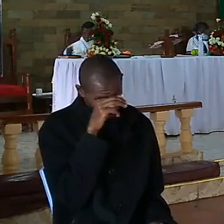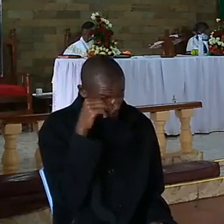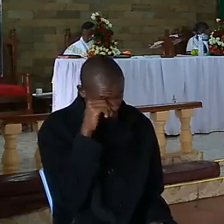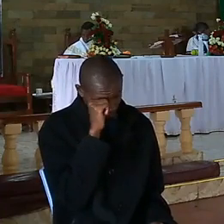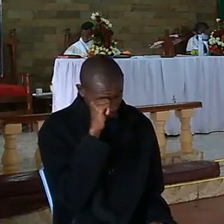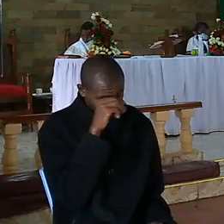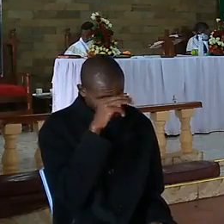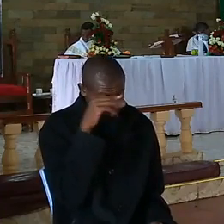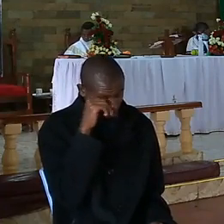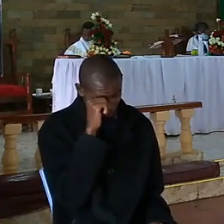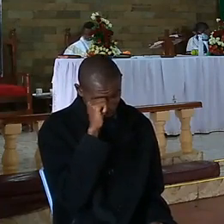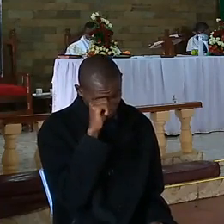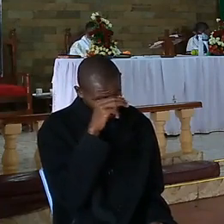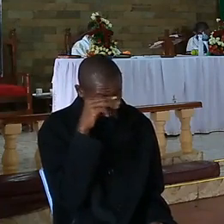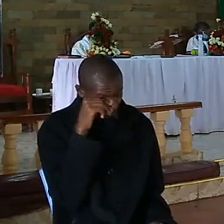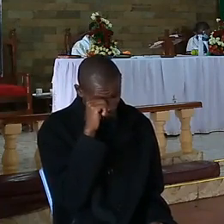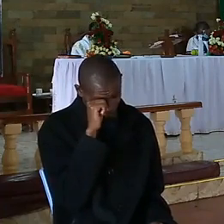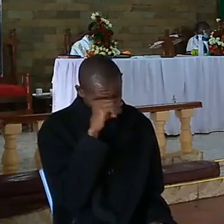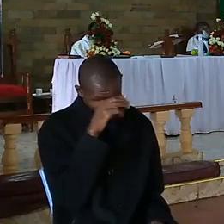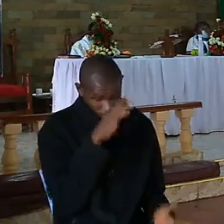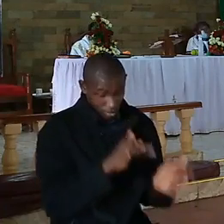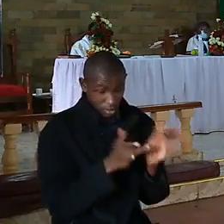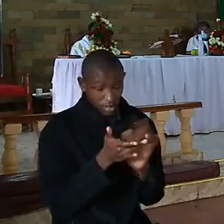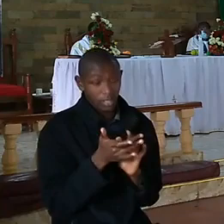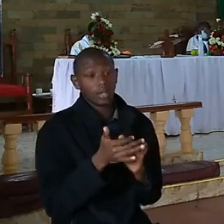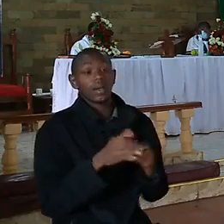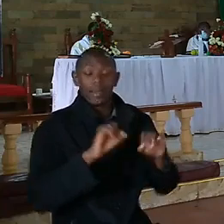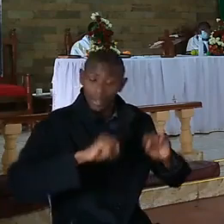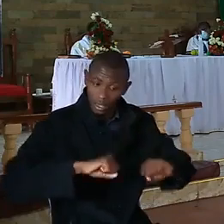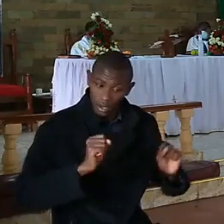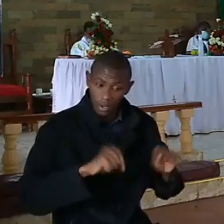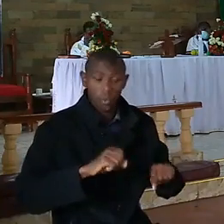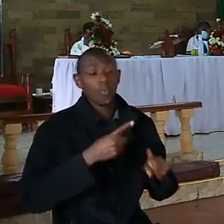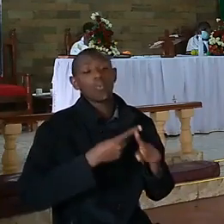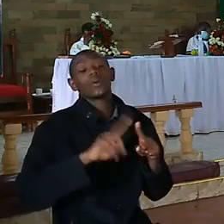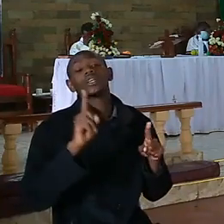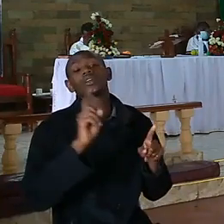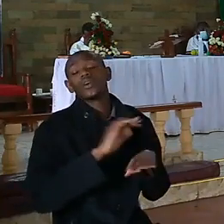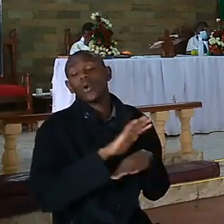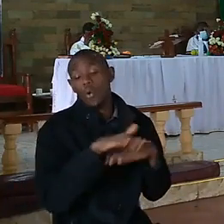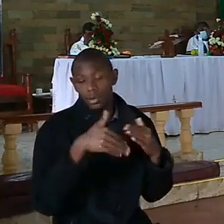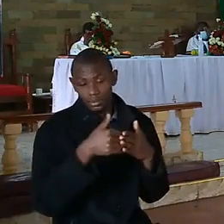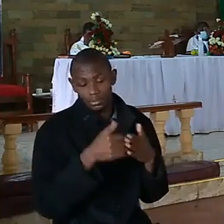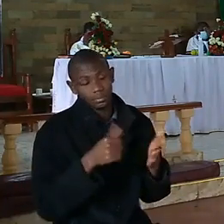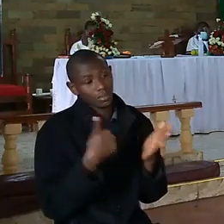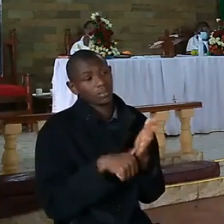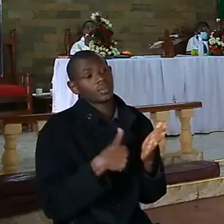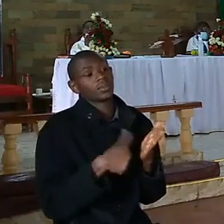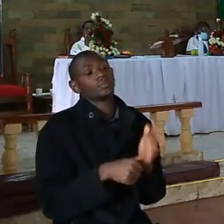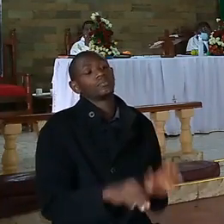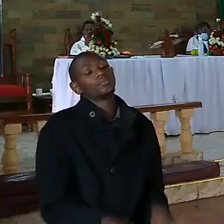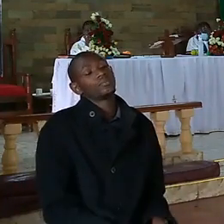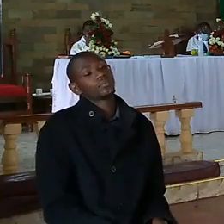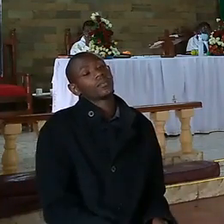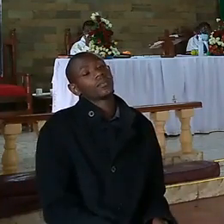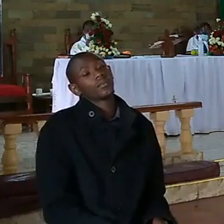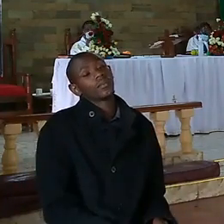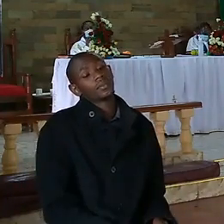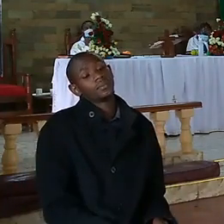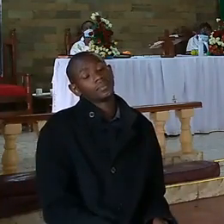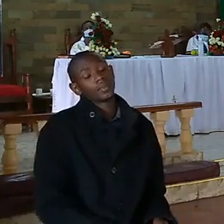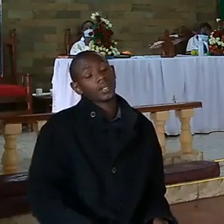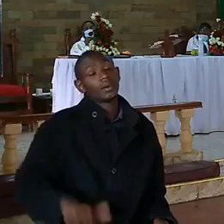no ahote gutuikaniria kundu o guothe no ahote kugerera iguru ria maundu o mothe no ahote